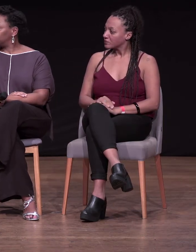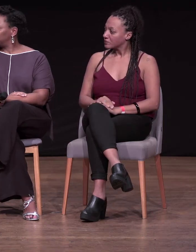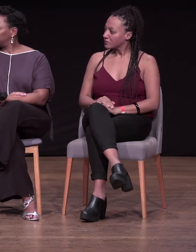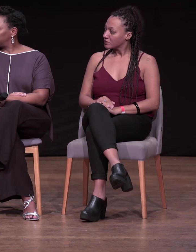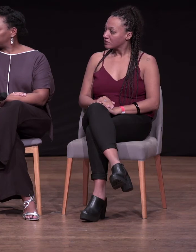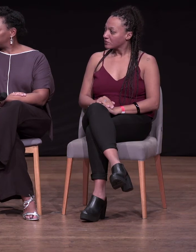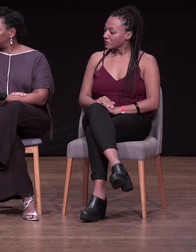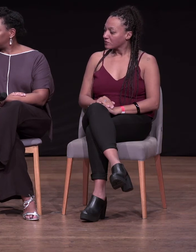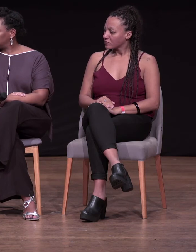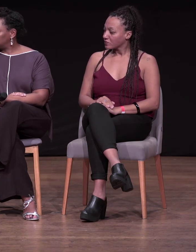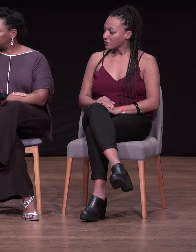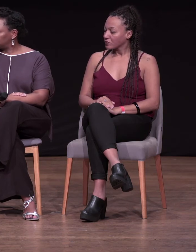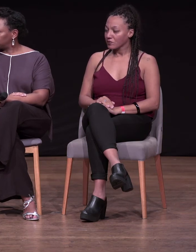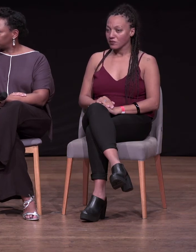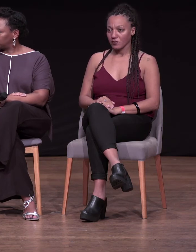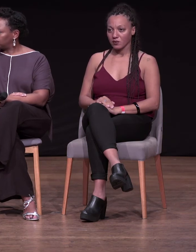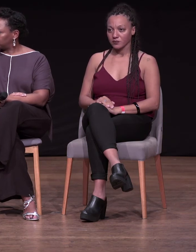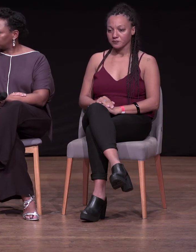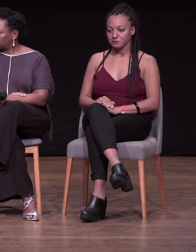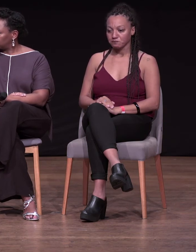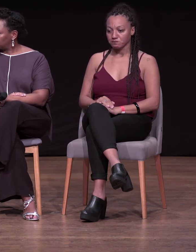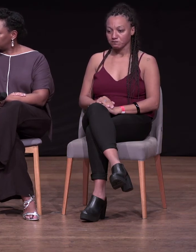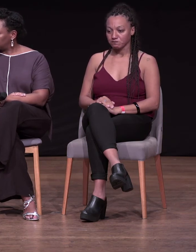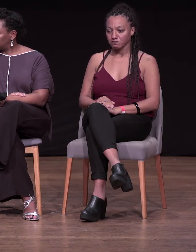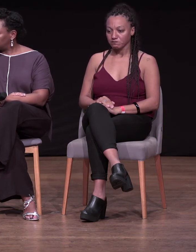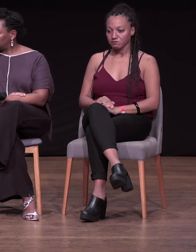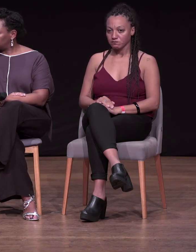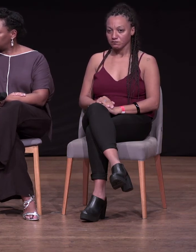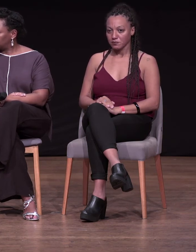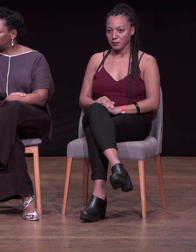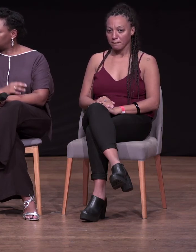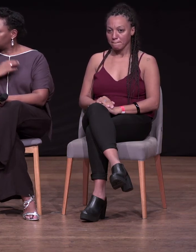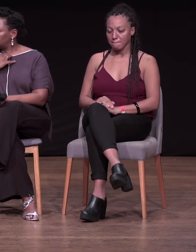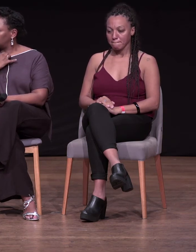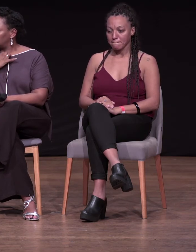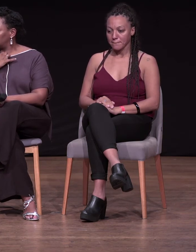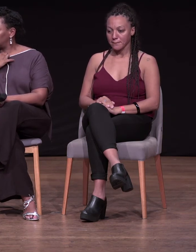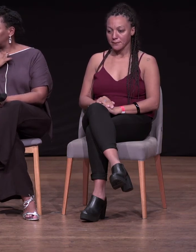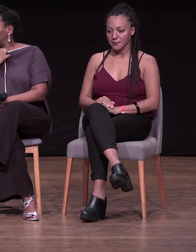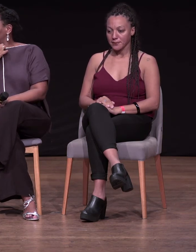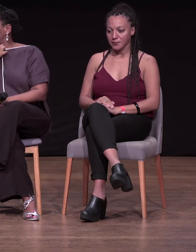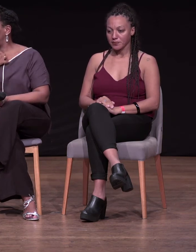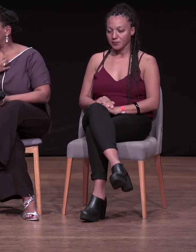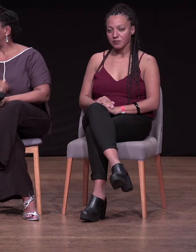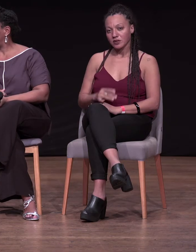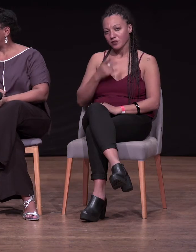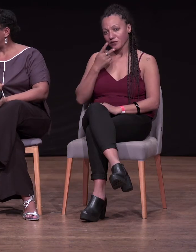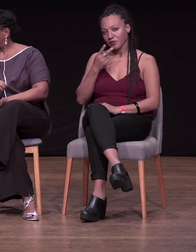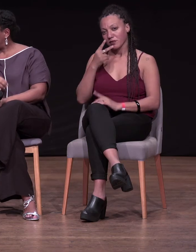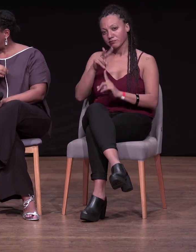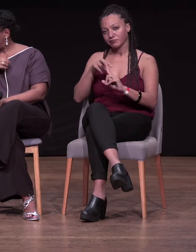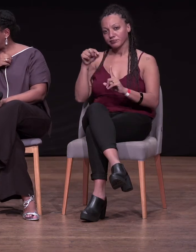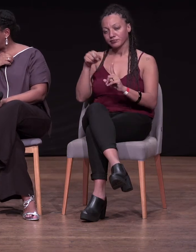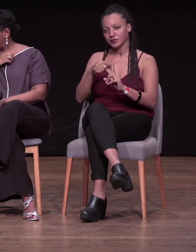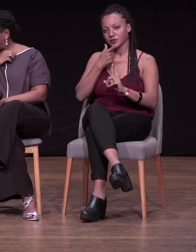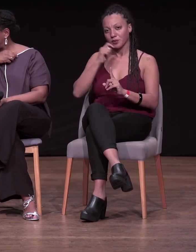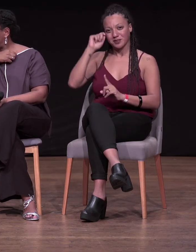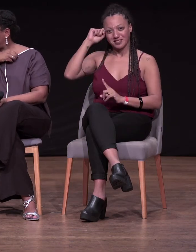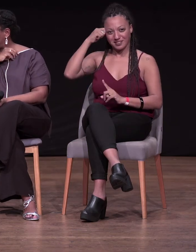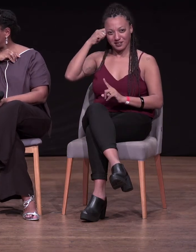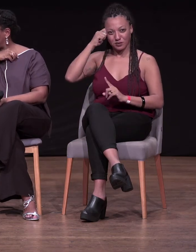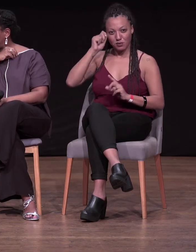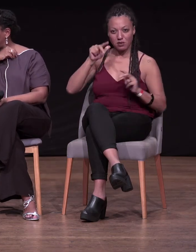Quando você trouxe essa dimensão de que essa questão da estereotipação do homem negro está presente no hip hop,